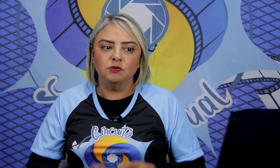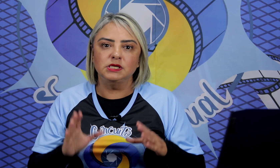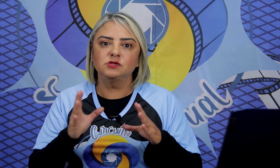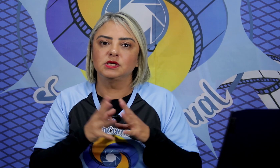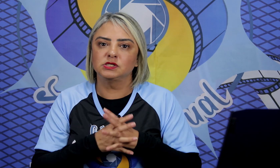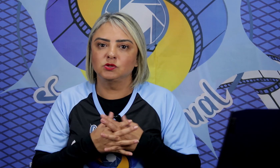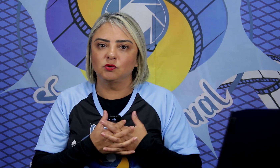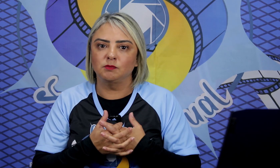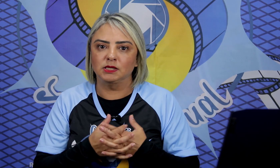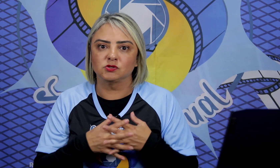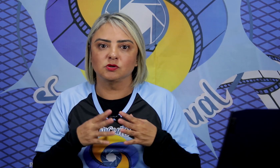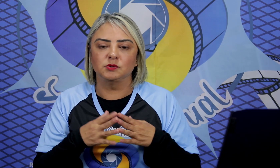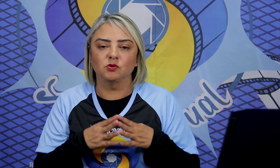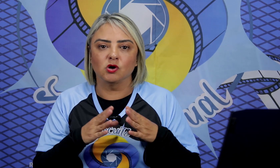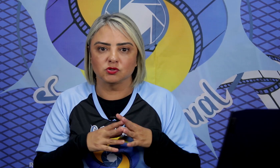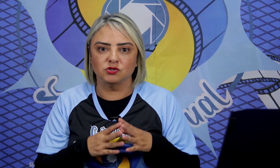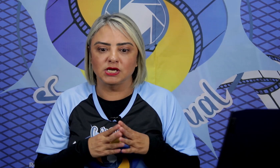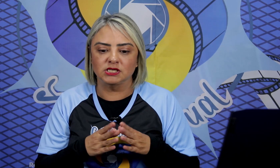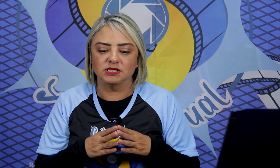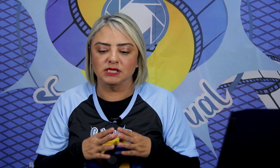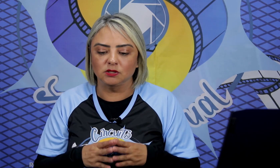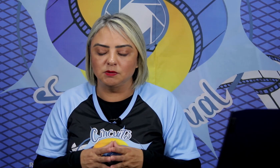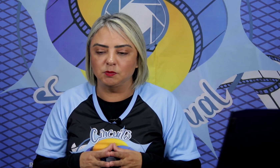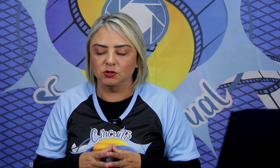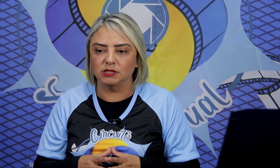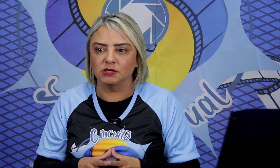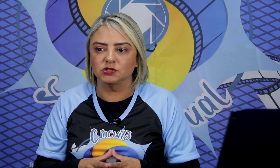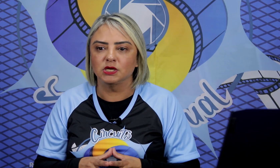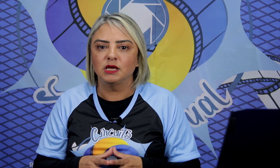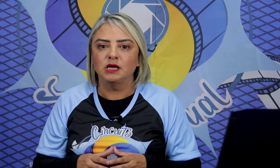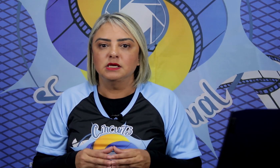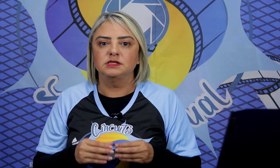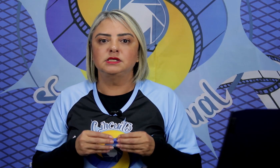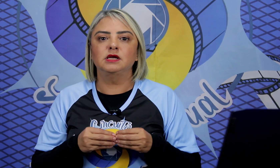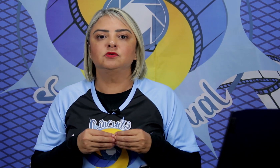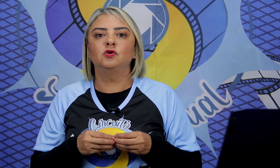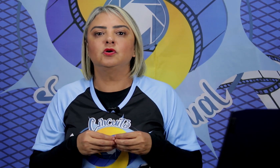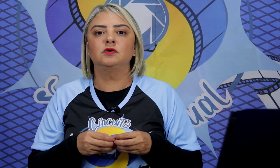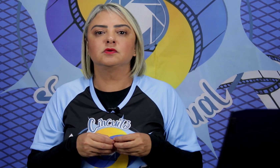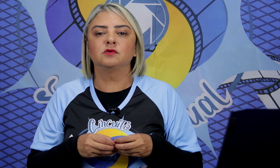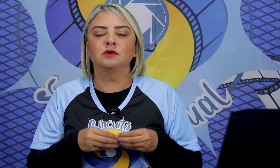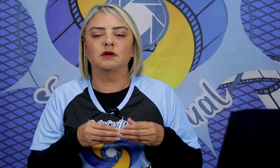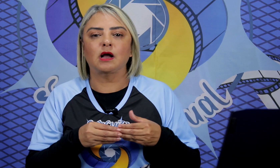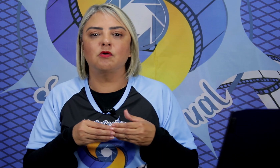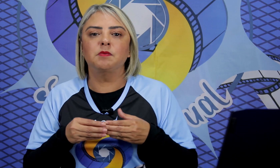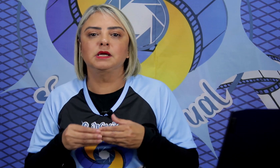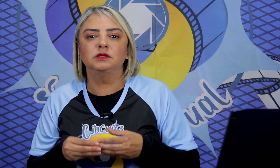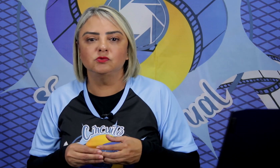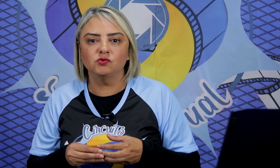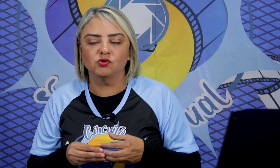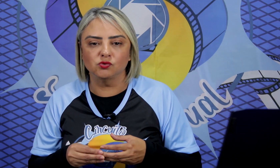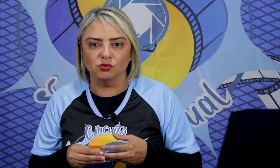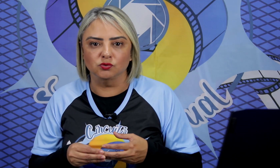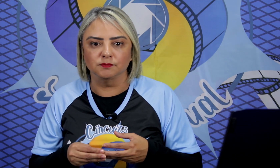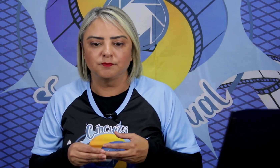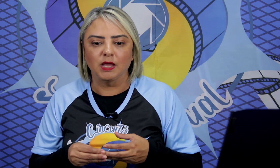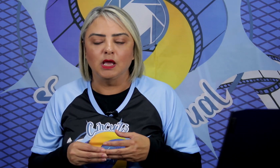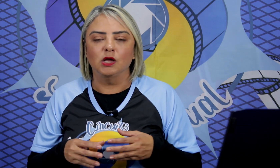isso que esse documento sobre o Código de Éticas é tão importante. Se eu estou acompanhando um surdo, eu estou